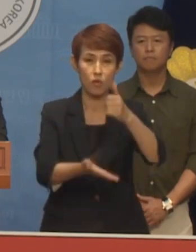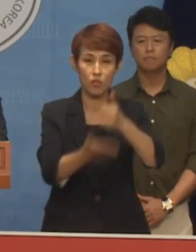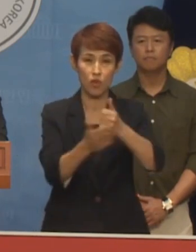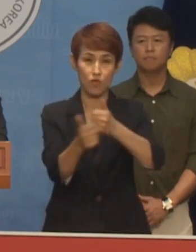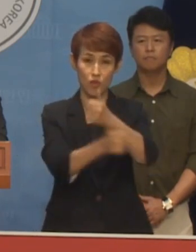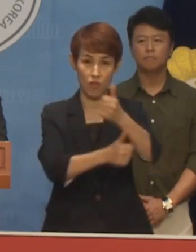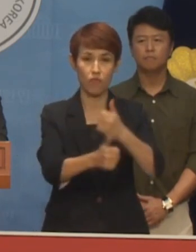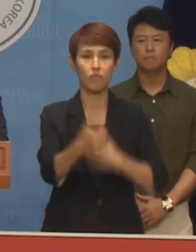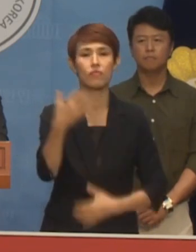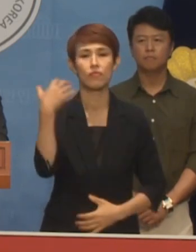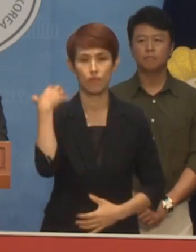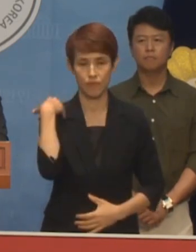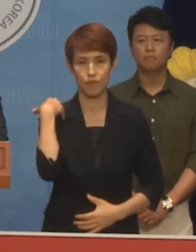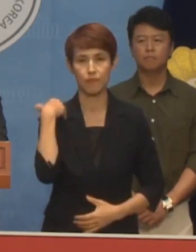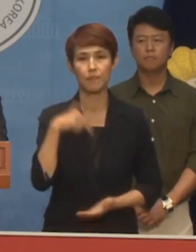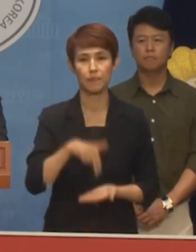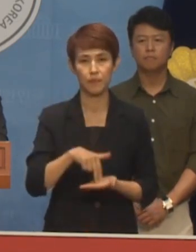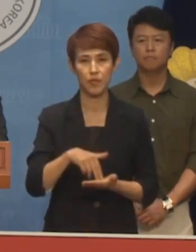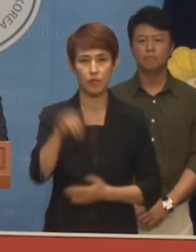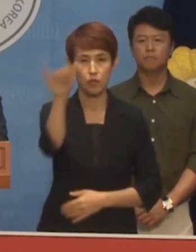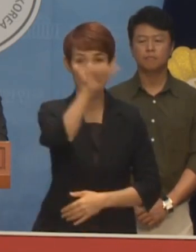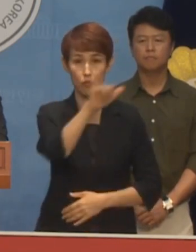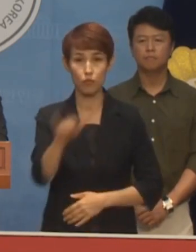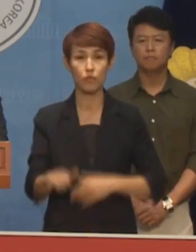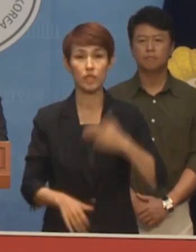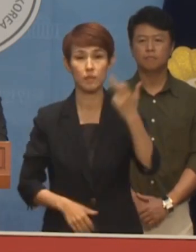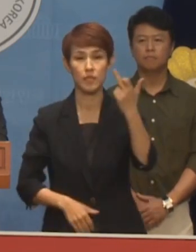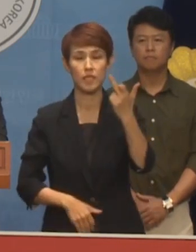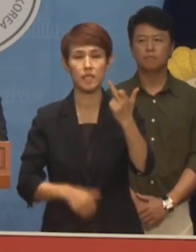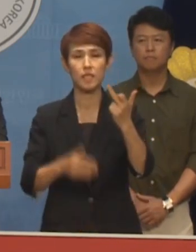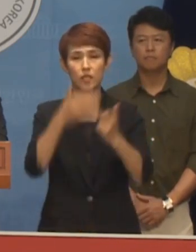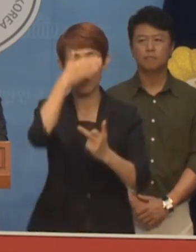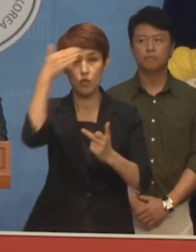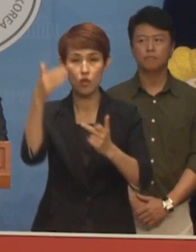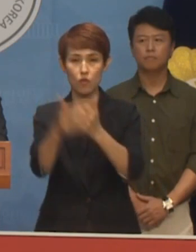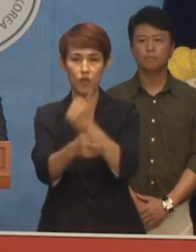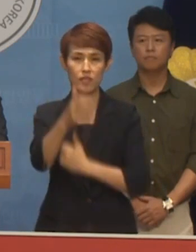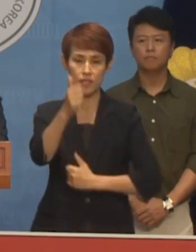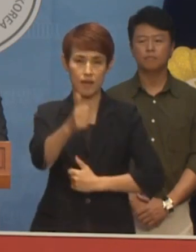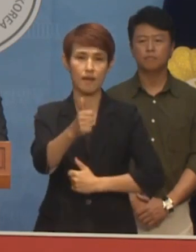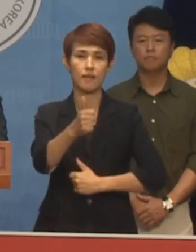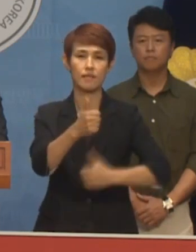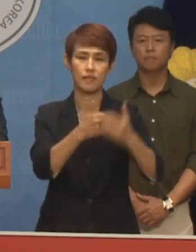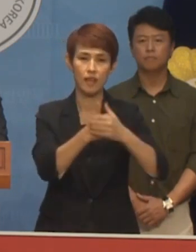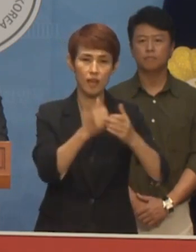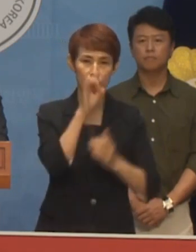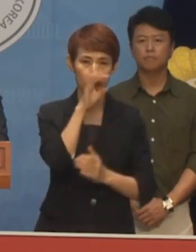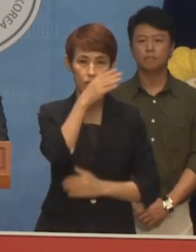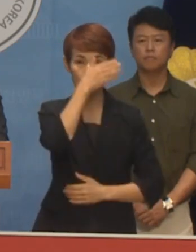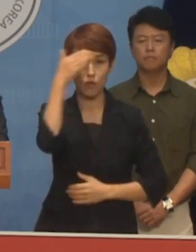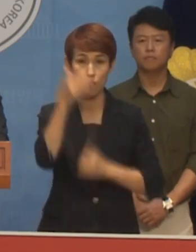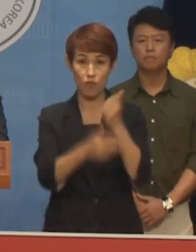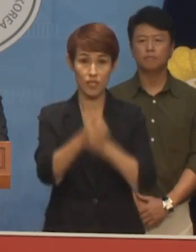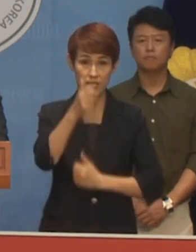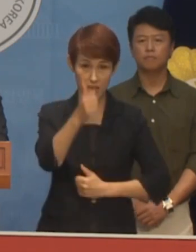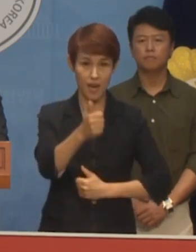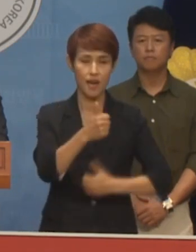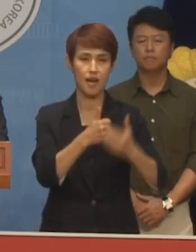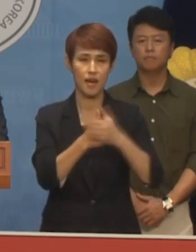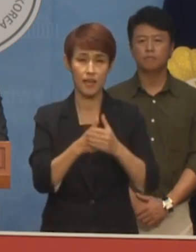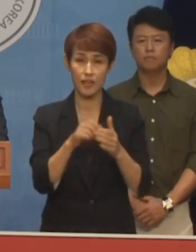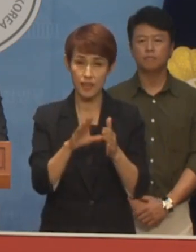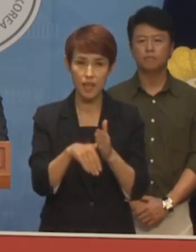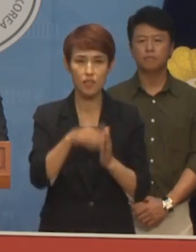위원으로서 그리고 전국 17개 시도 청년위원장 협의회 회장, 중앙청년위원장 직무대행을 하면서